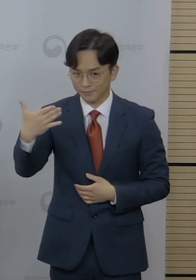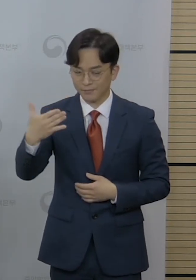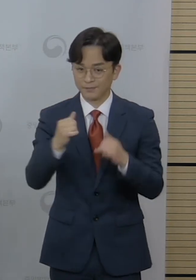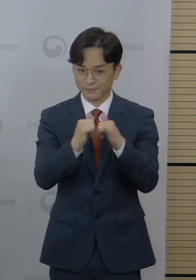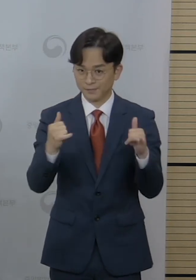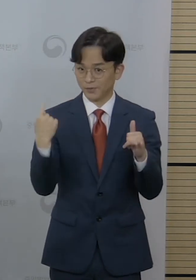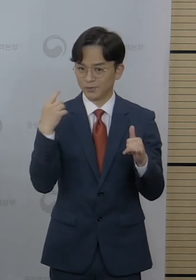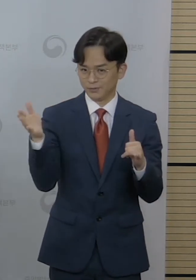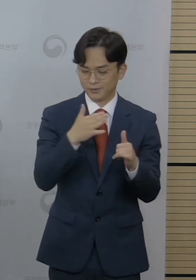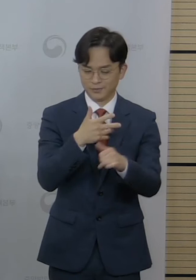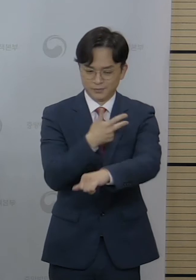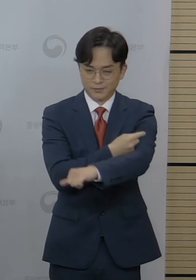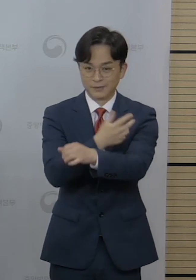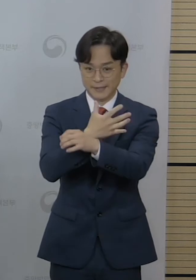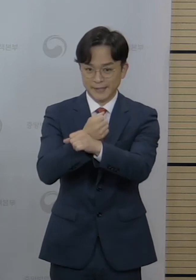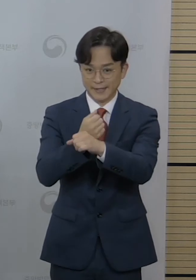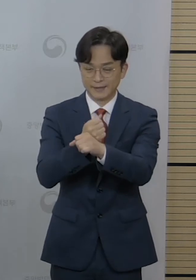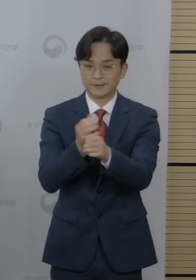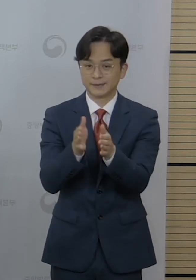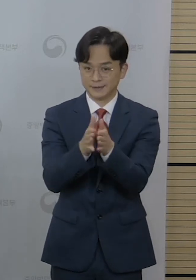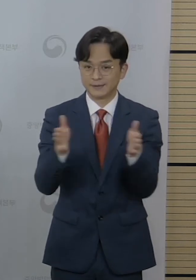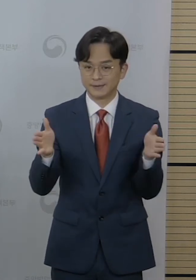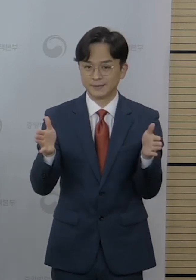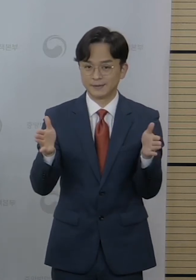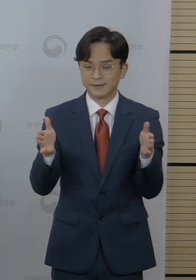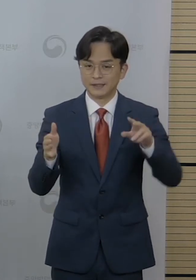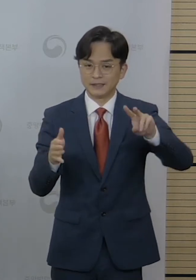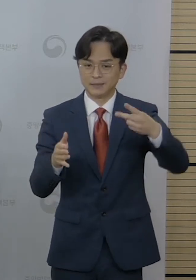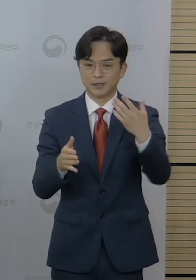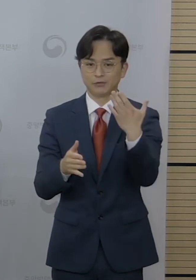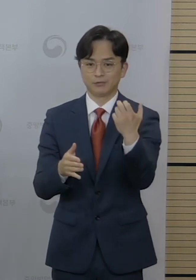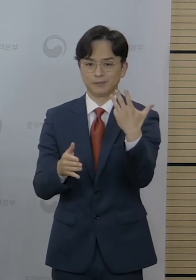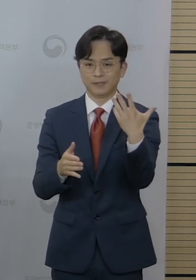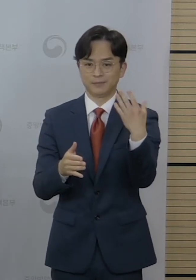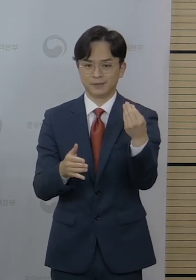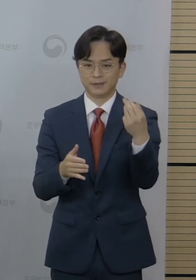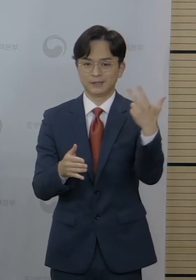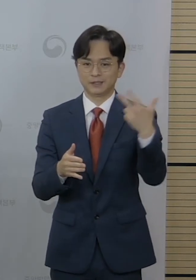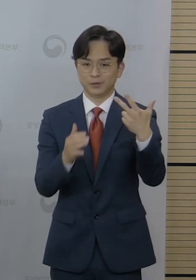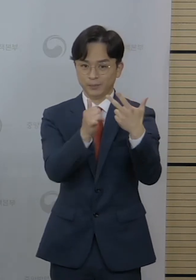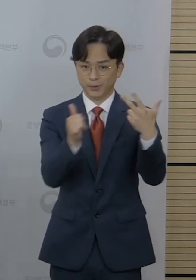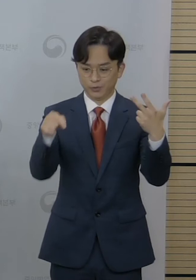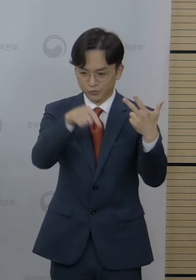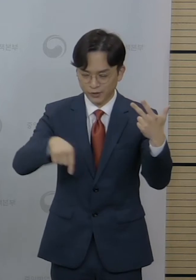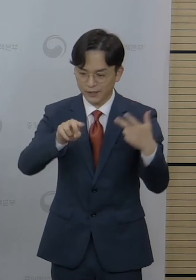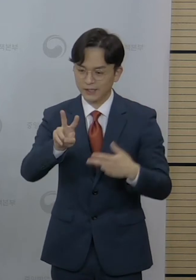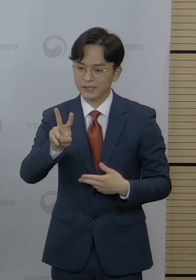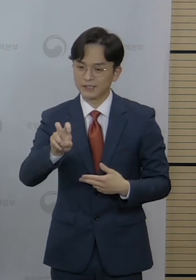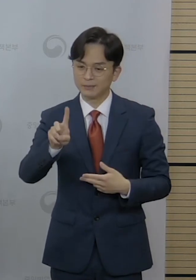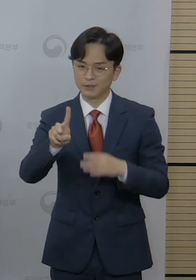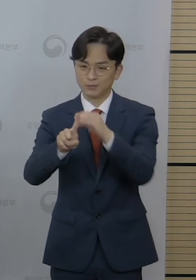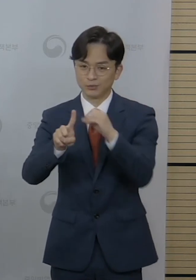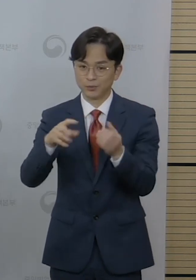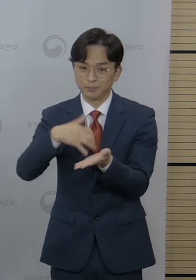예약이 시작된 어제 하루 전체 대상자 이 198만 7000여명의 21% 해당하는